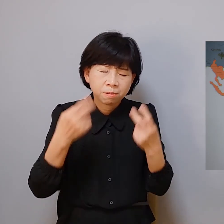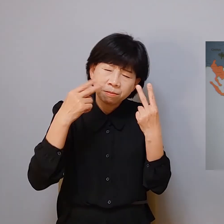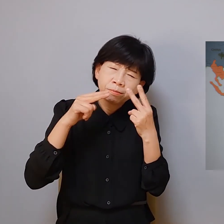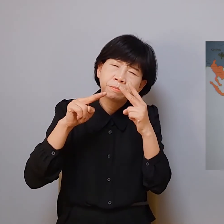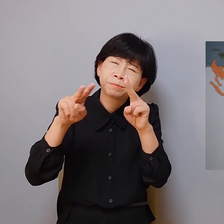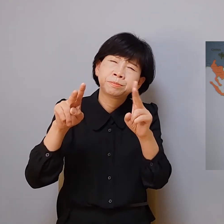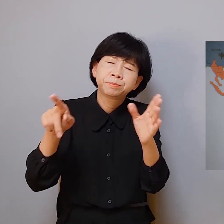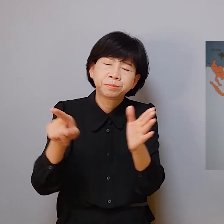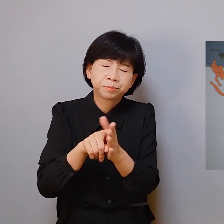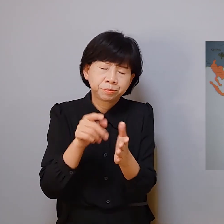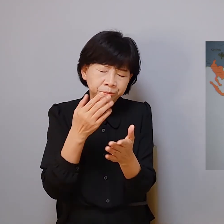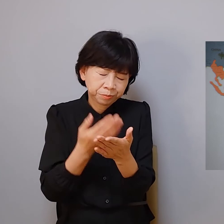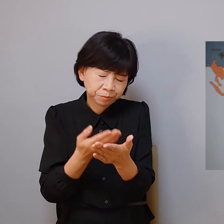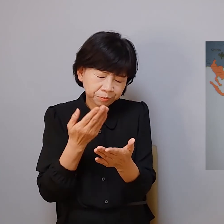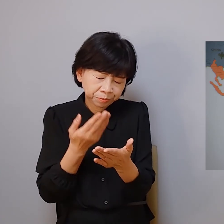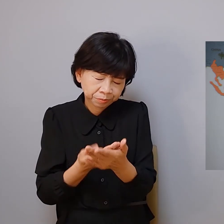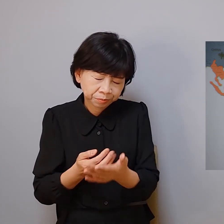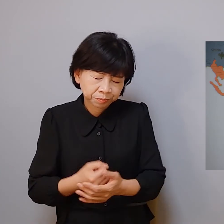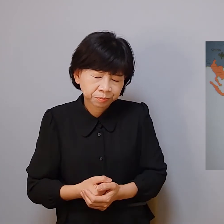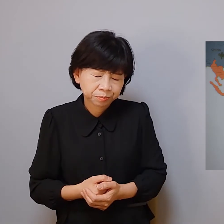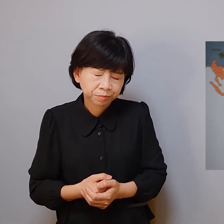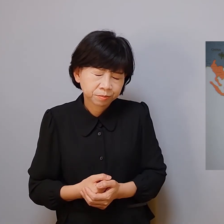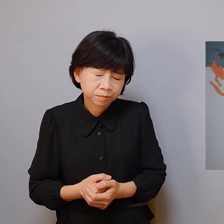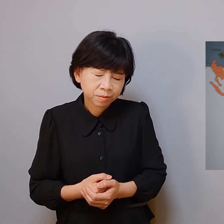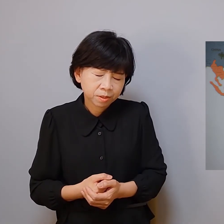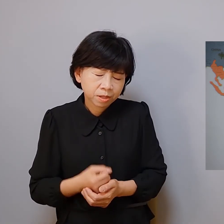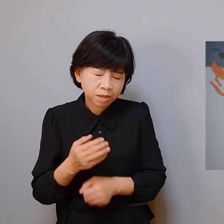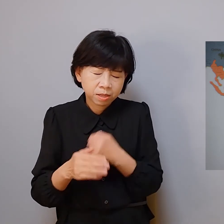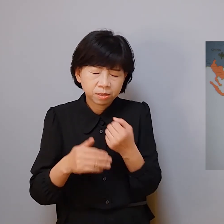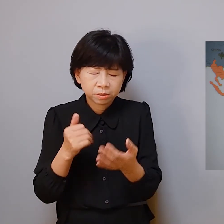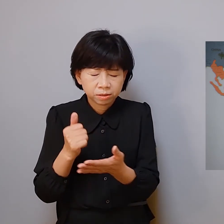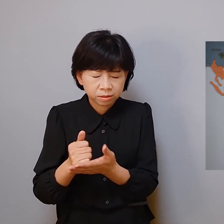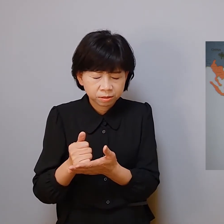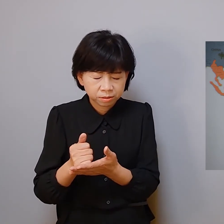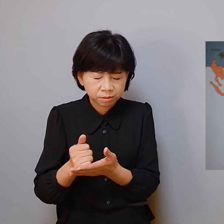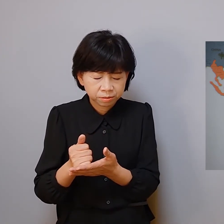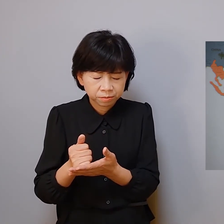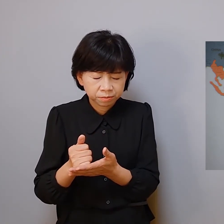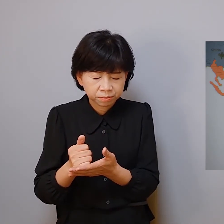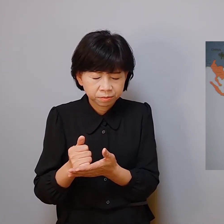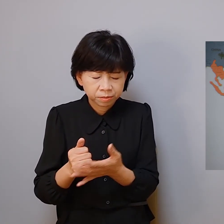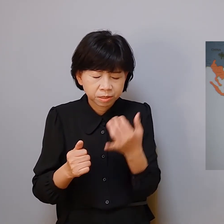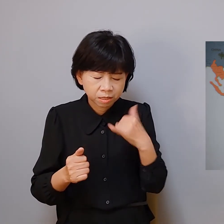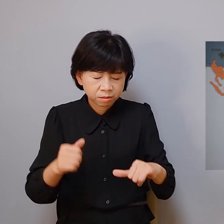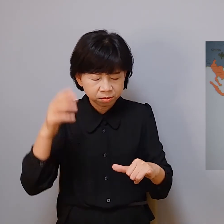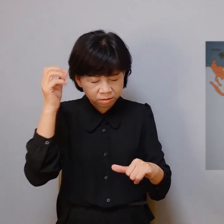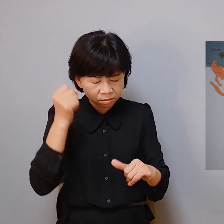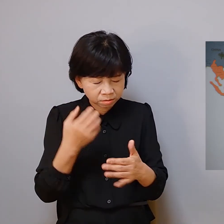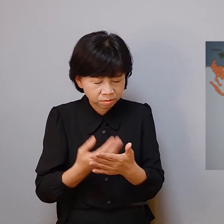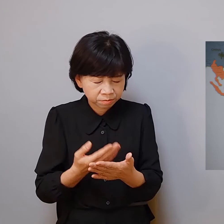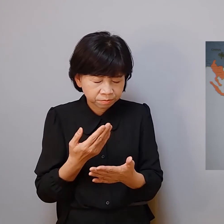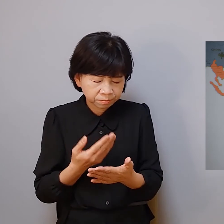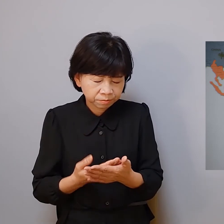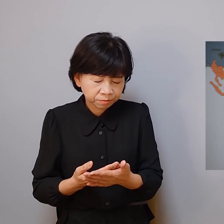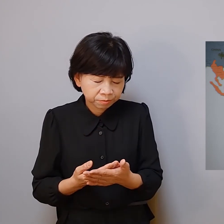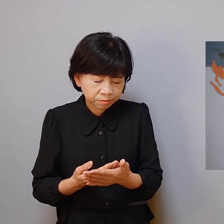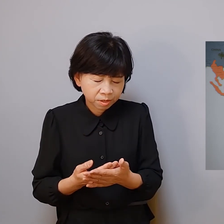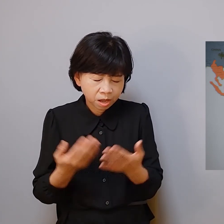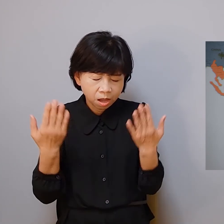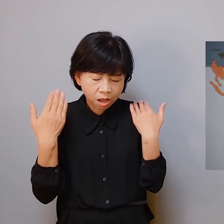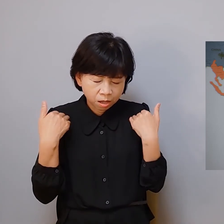있는 우리의 믿음 되게 하여 주시옵소서. 하나님 사랑하는 우리의 다음 세대들을 기억하여